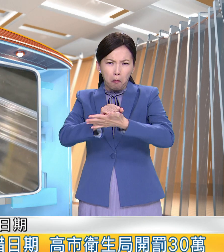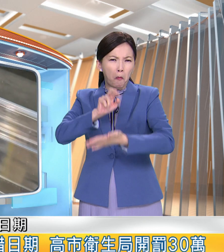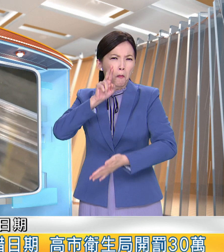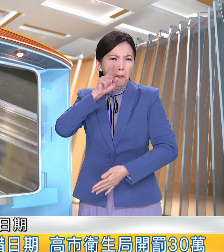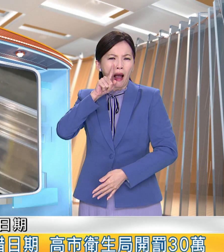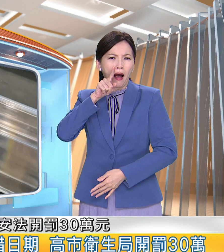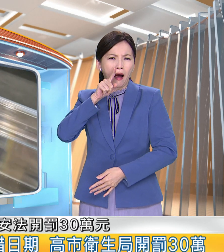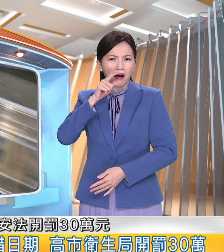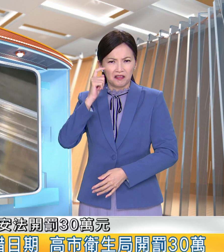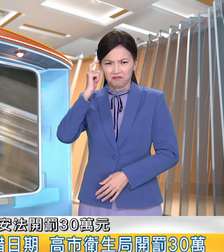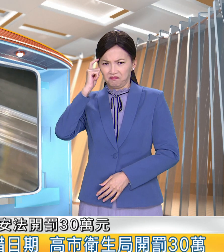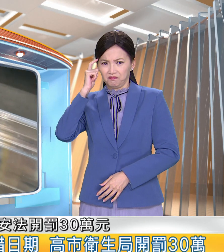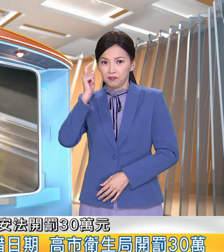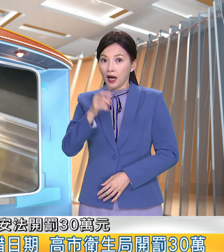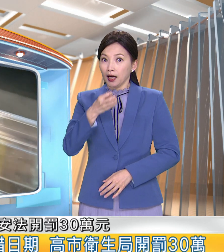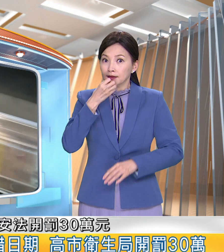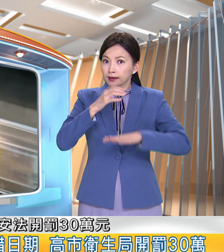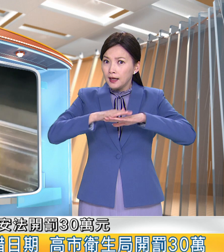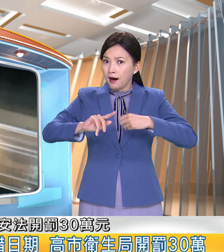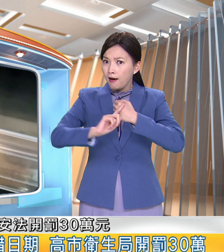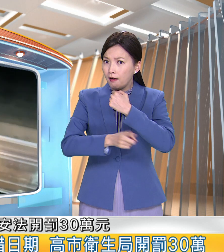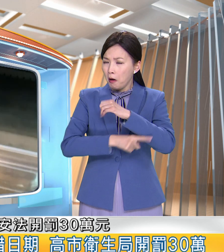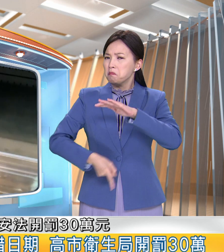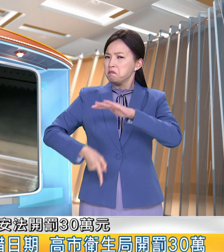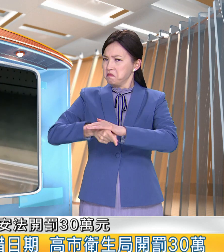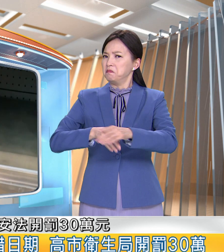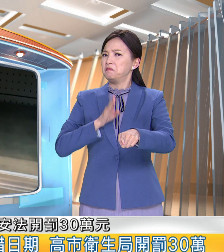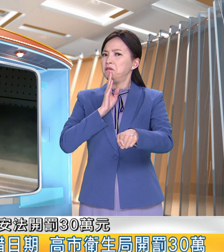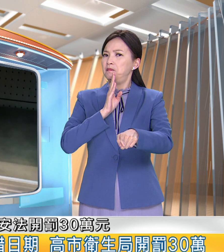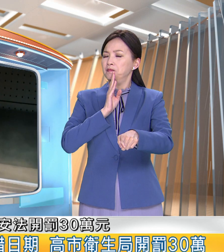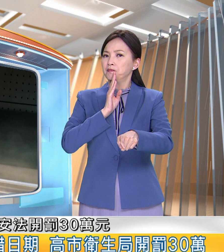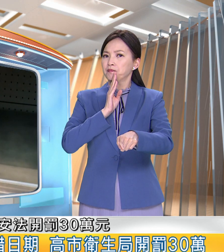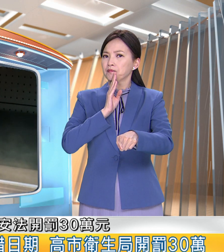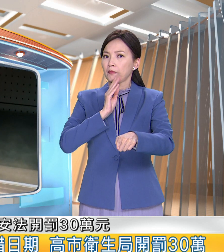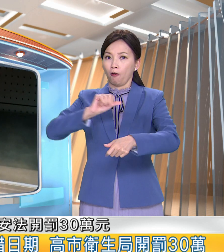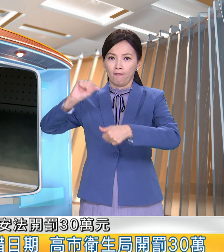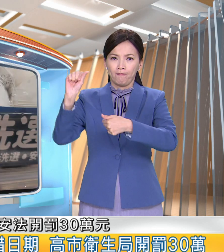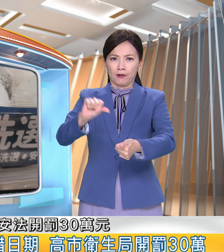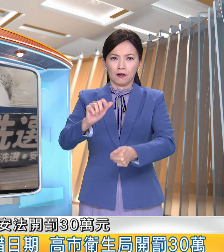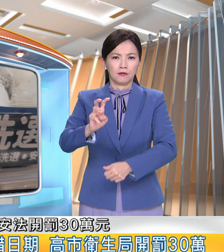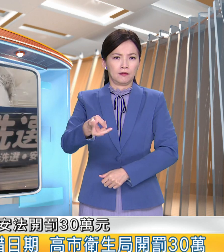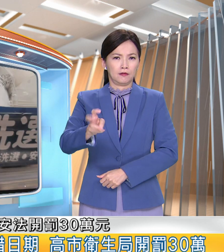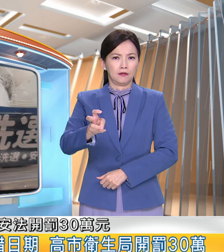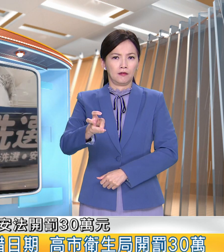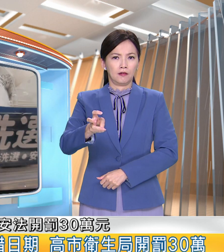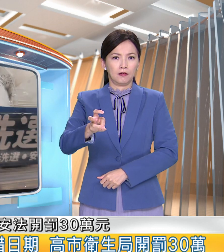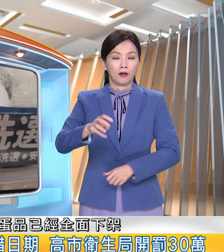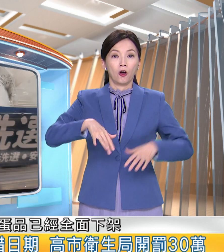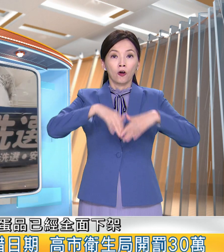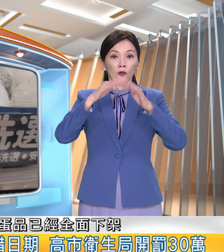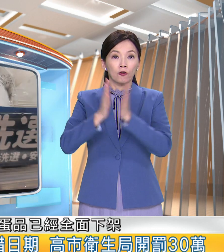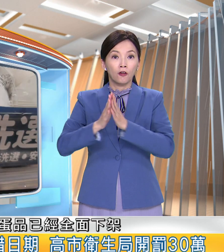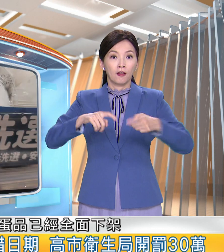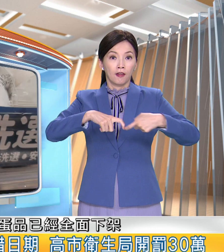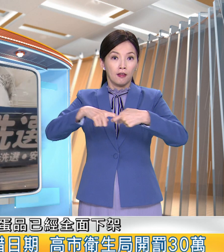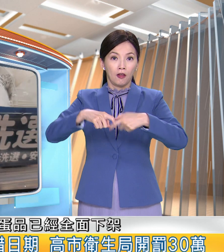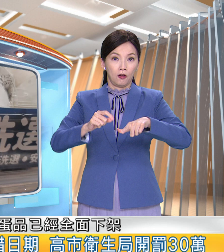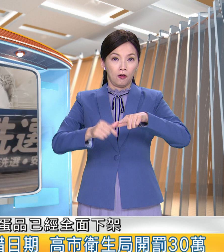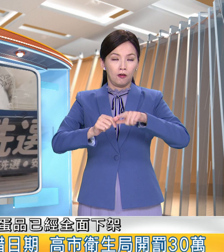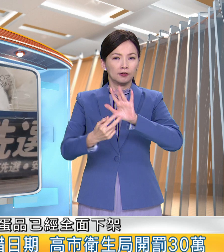被认定违反了食安法，开罚30万元。而全联表示，